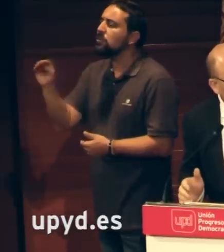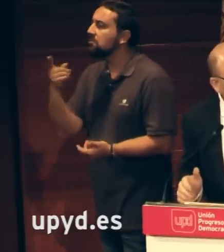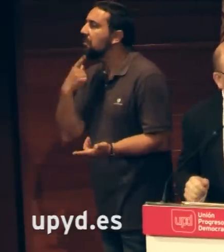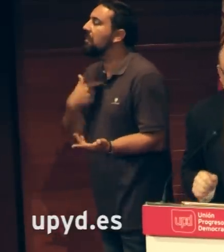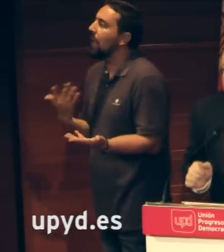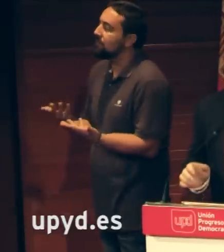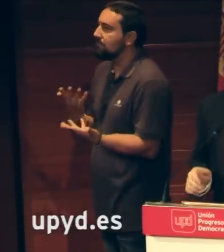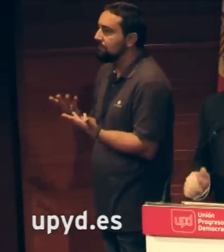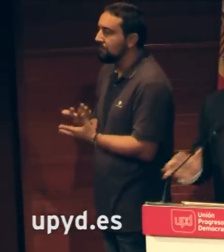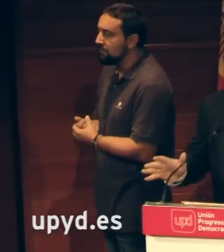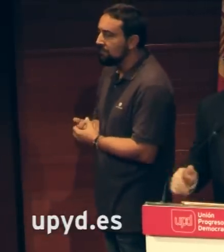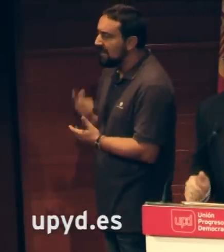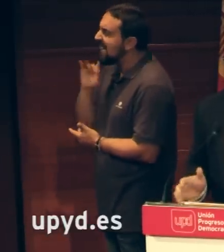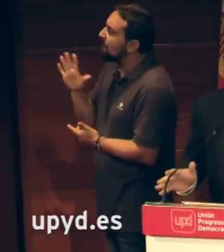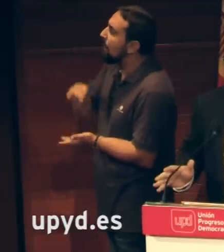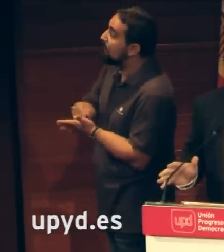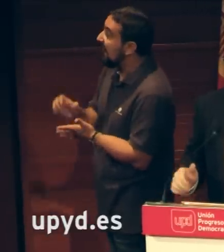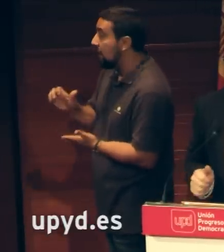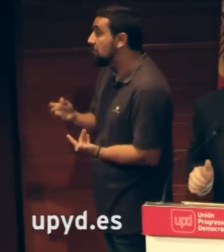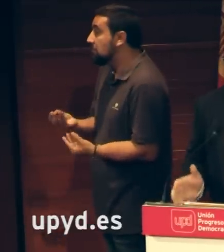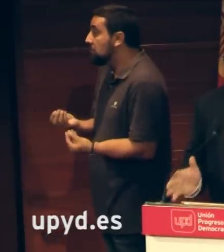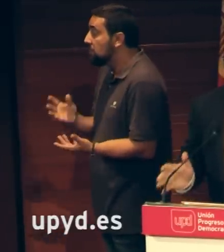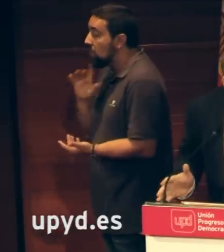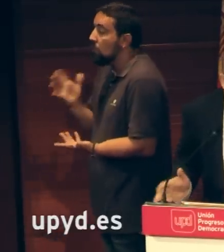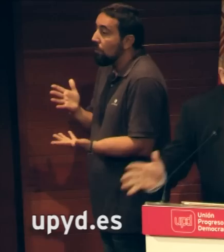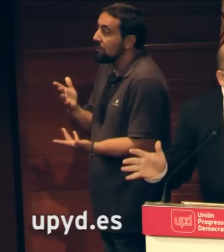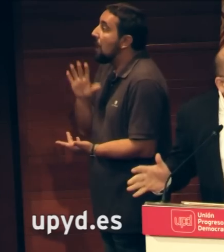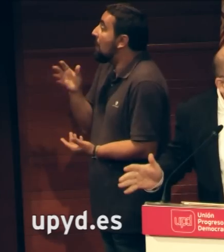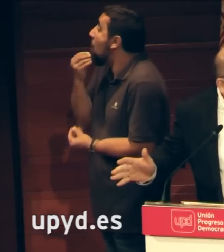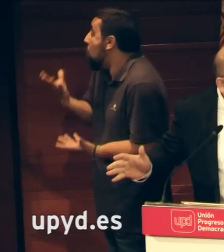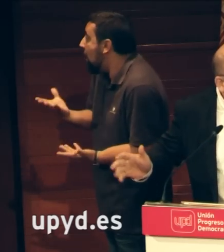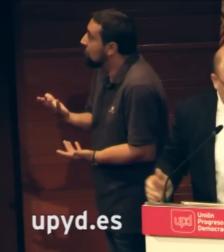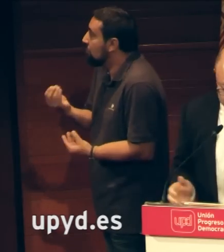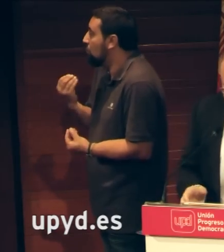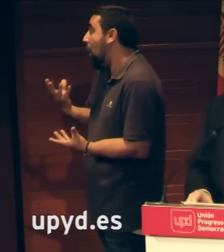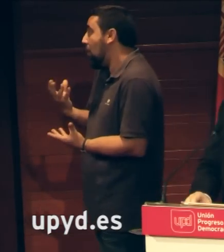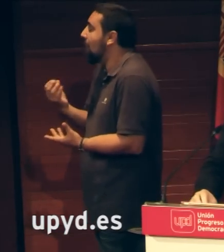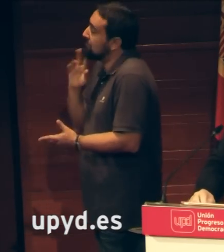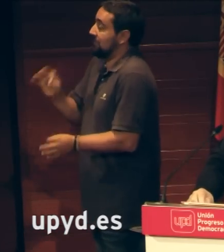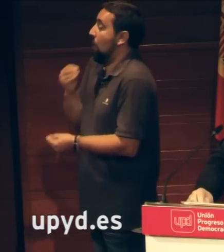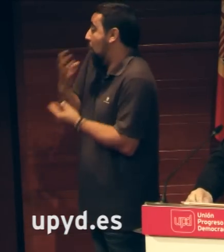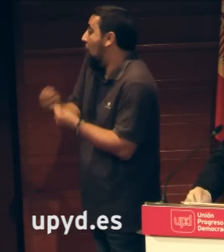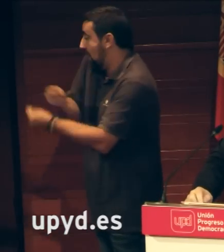bueno, ¿qué te parece el plan E? Bueno, y como les pareció bueno, pues lo hicimos, claro.